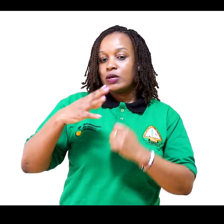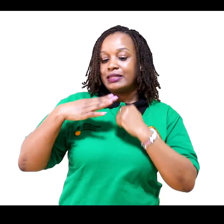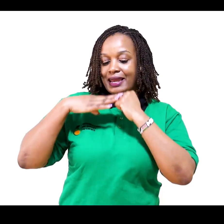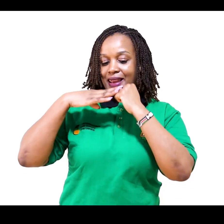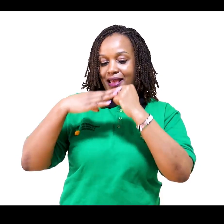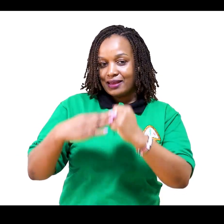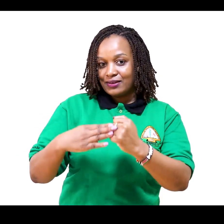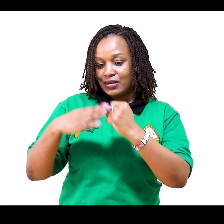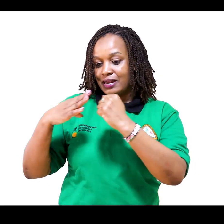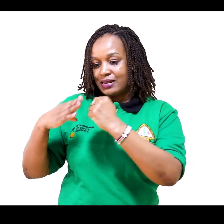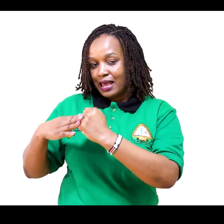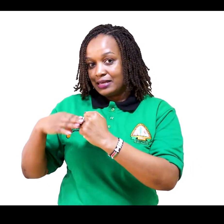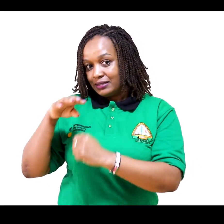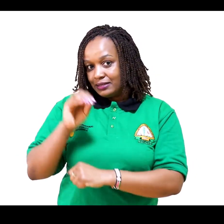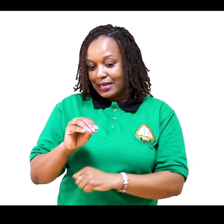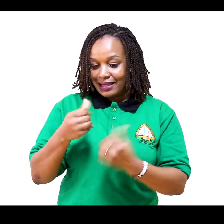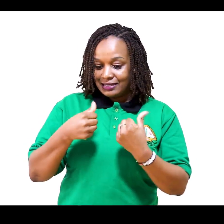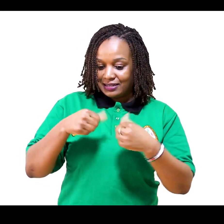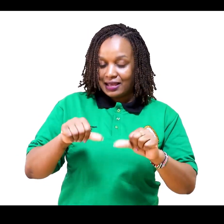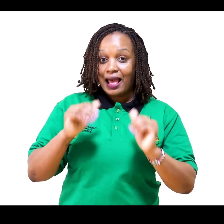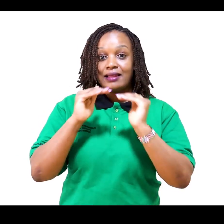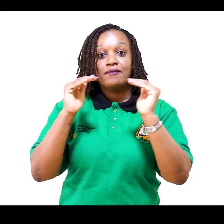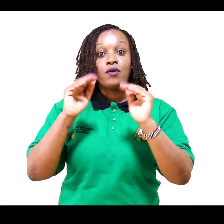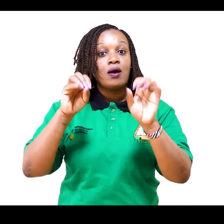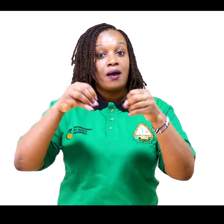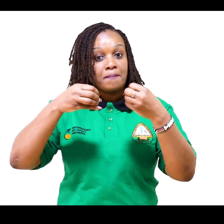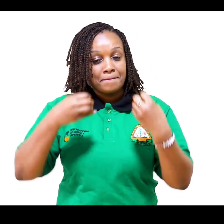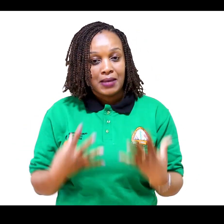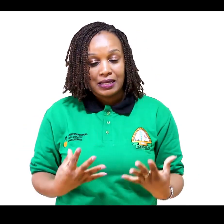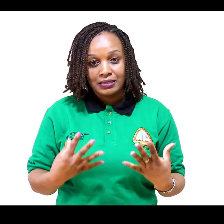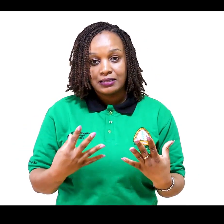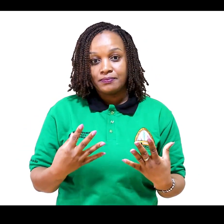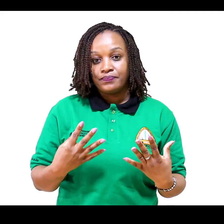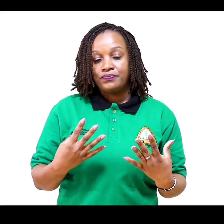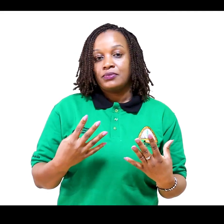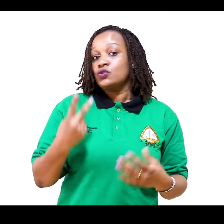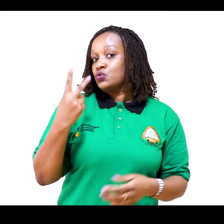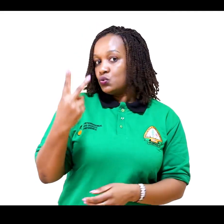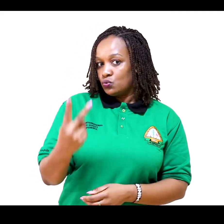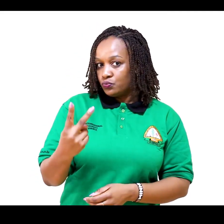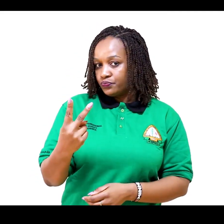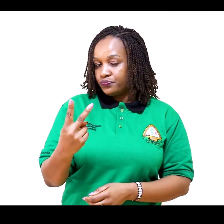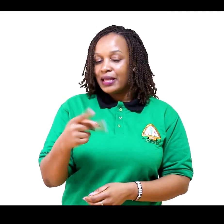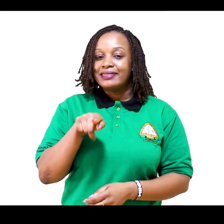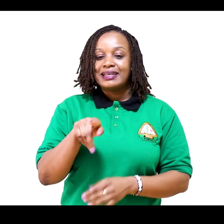cha shilingi 990 na lebo ya kibandiko cha shilingi 2. Huduma